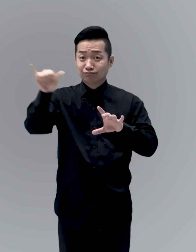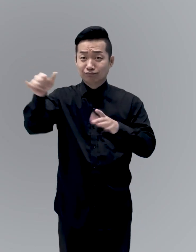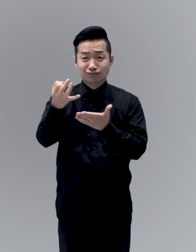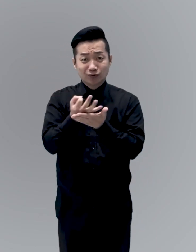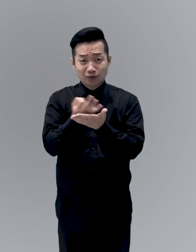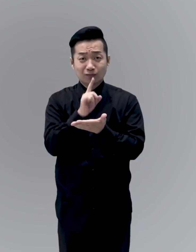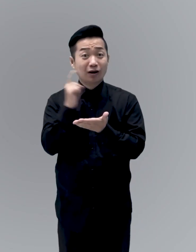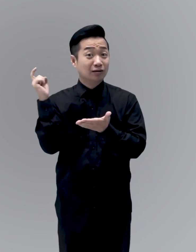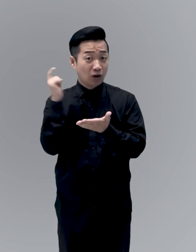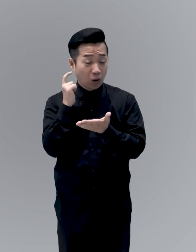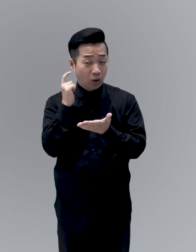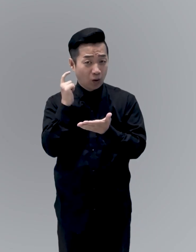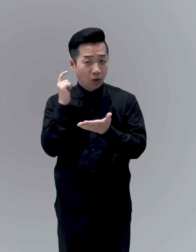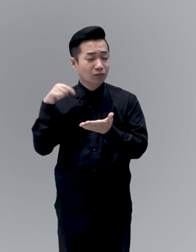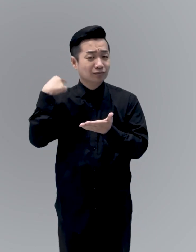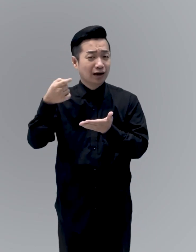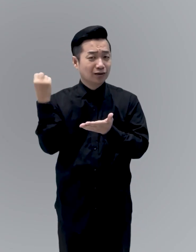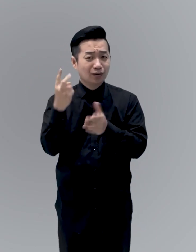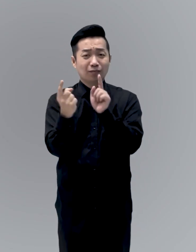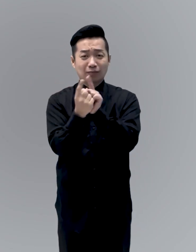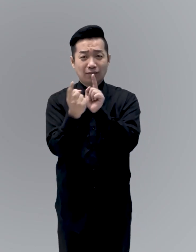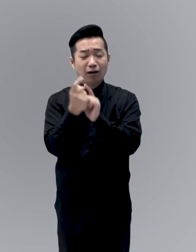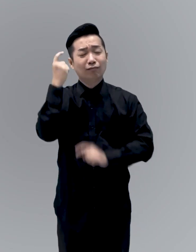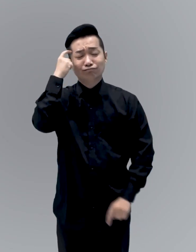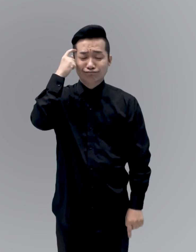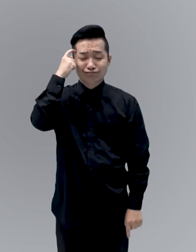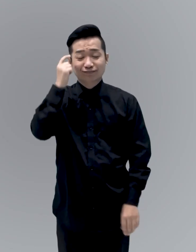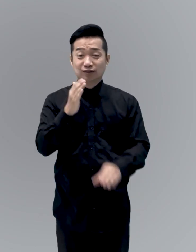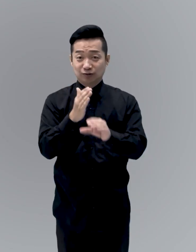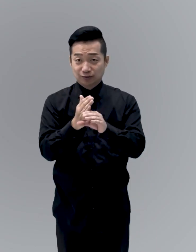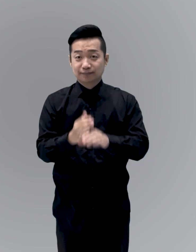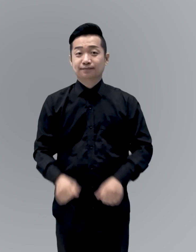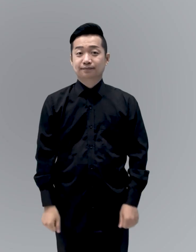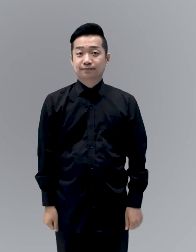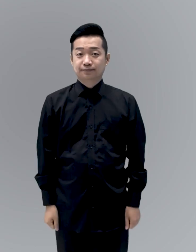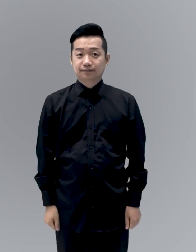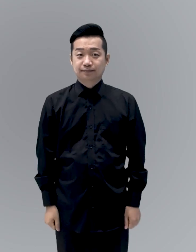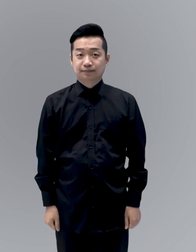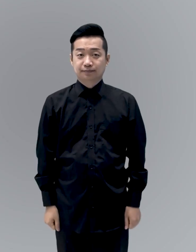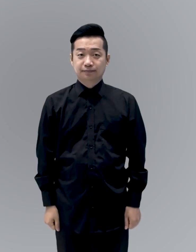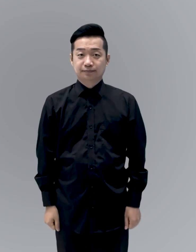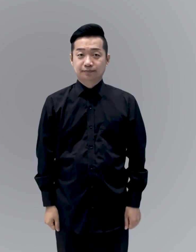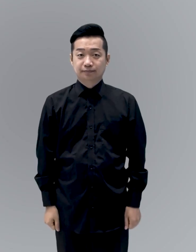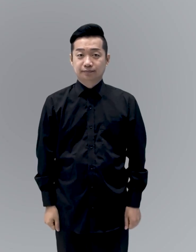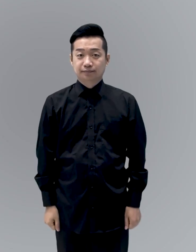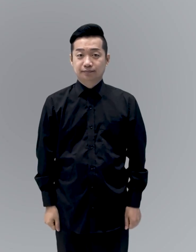돈을 벌었다길래 또 만나볼까 이런저런 생각을 하고 있었다.